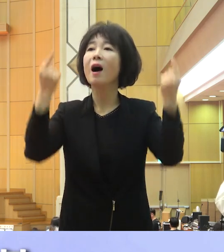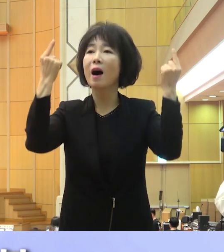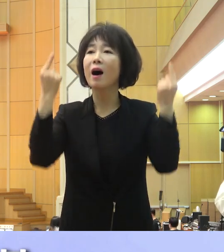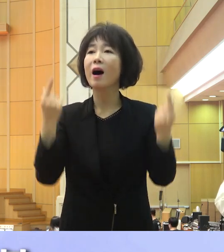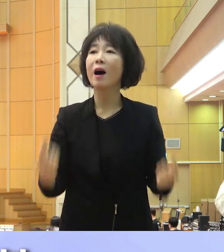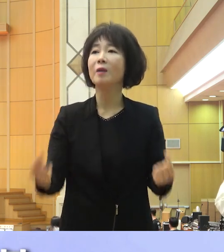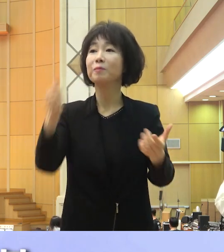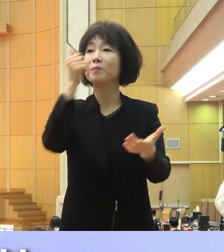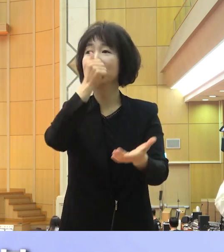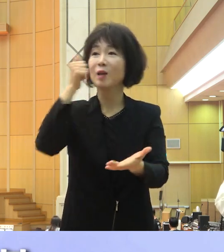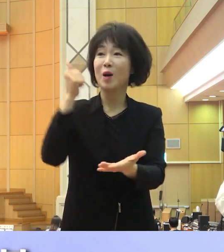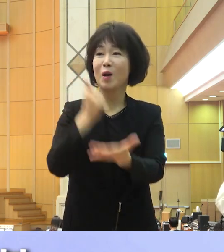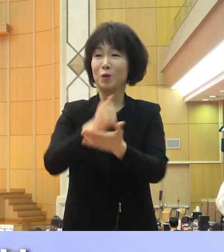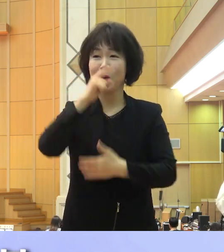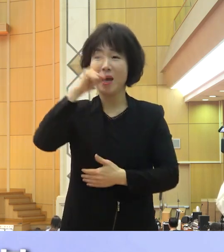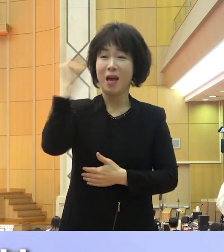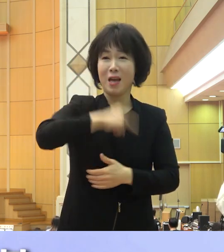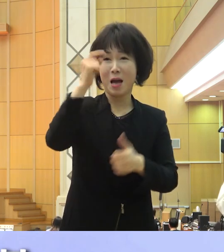치시로다.